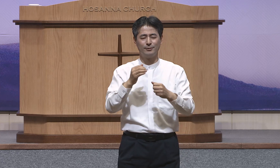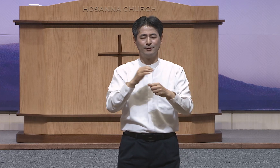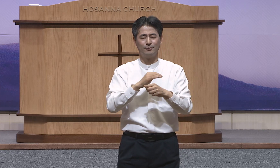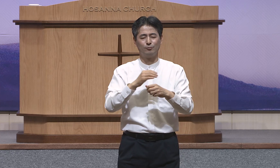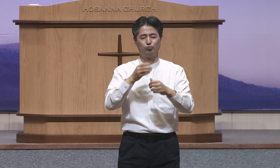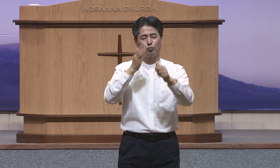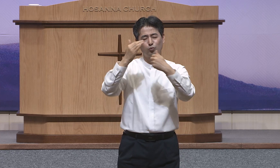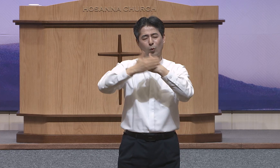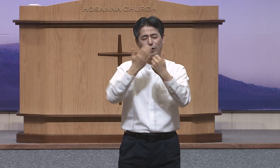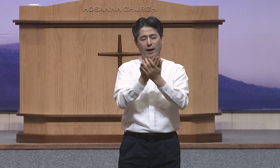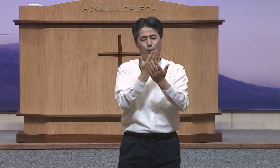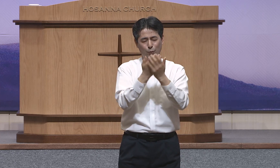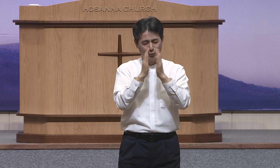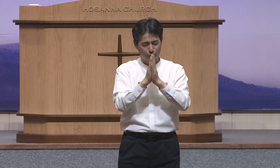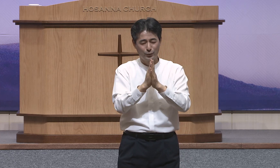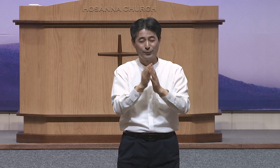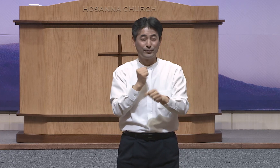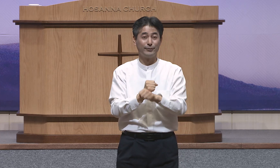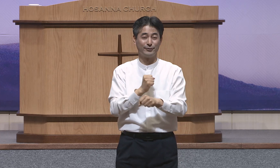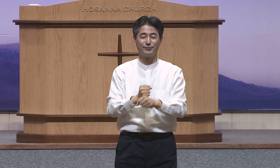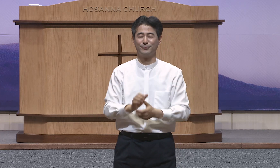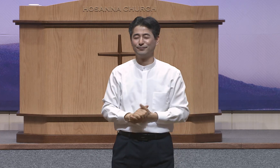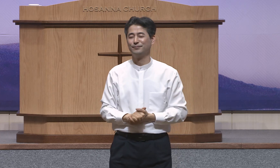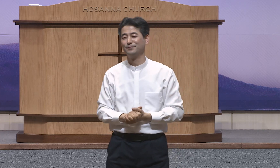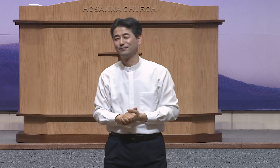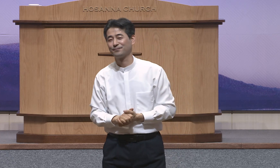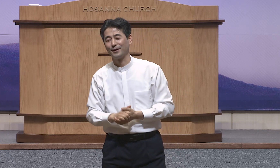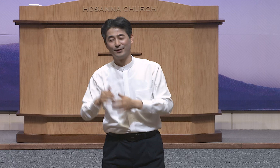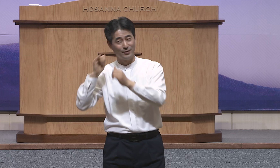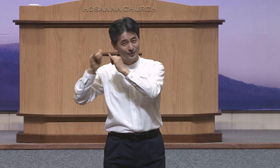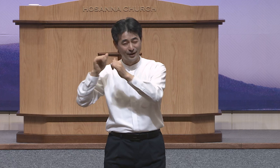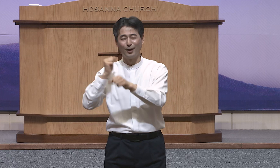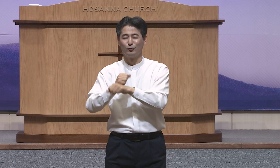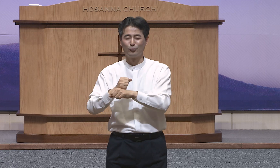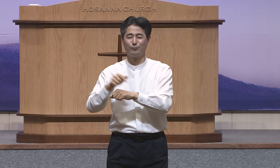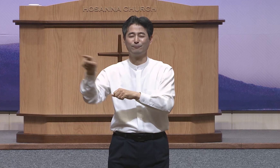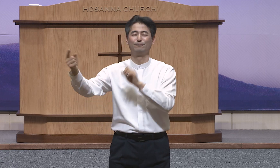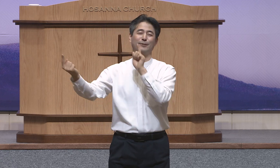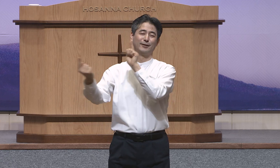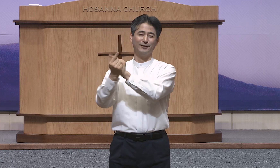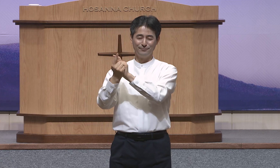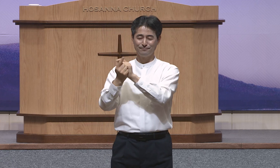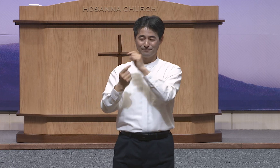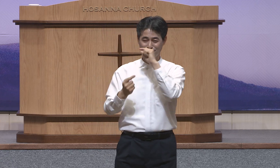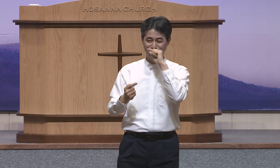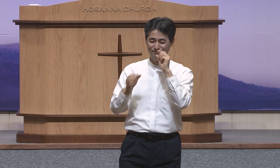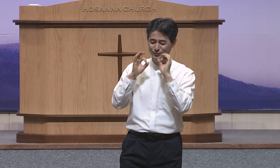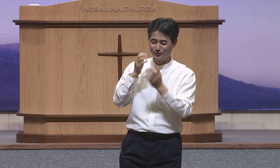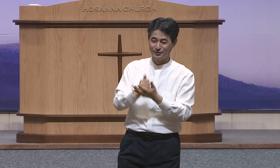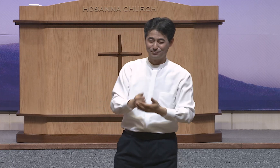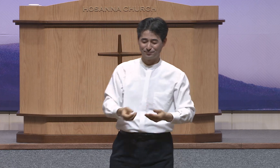가겠습니다. 그리고 하나님 도와주세요 라고 기도를 하고 연락을 해서 전도사님을 만나게